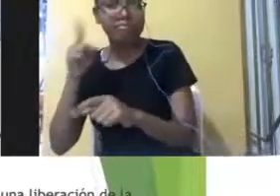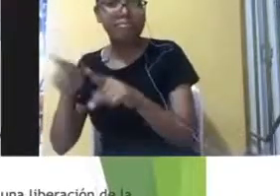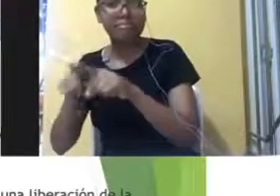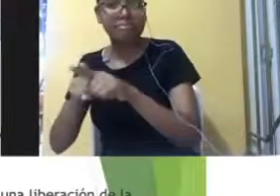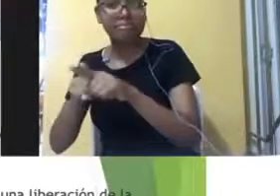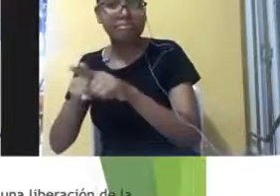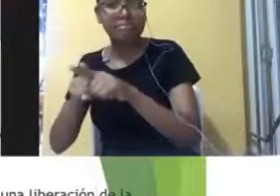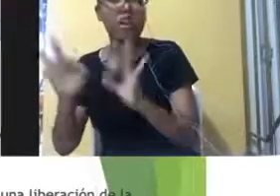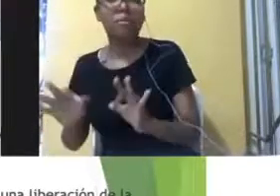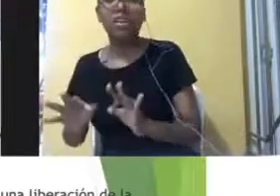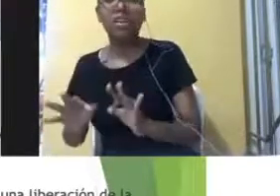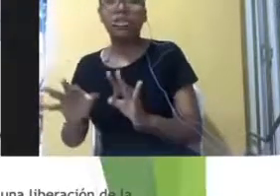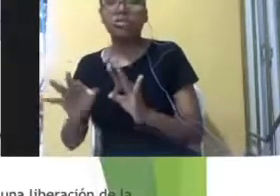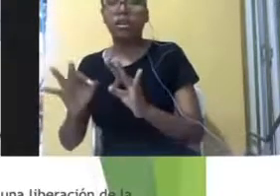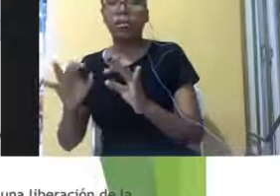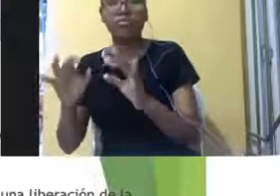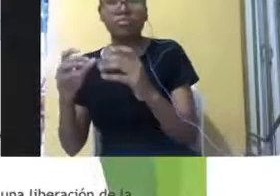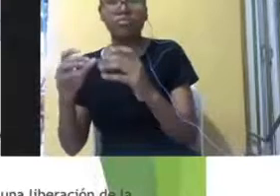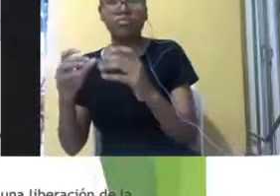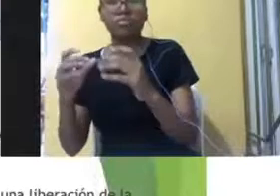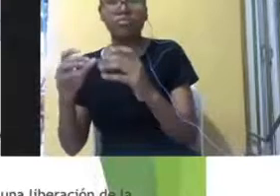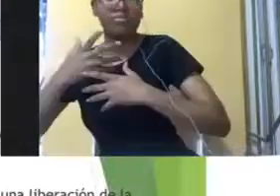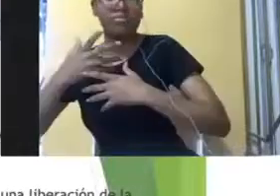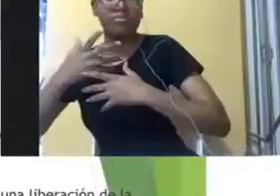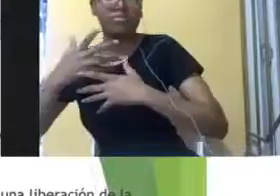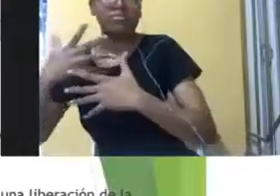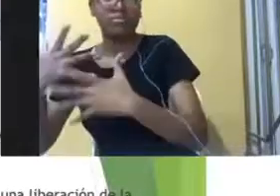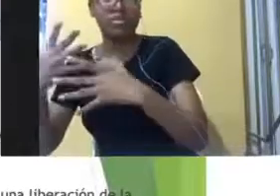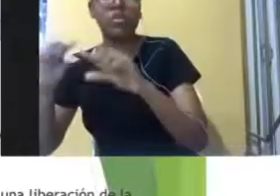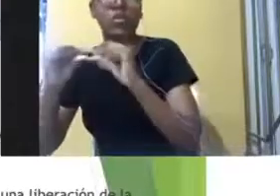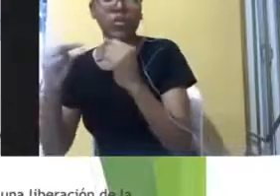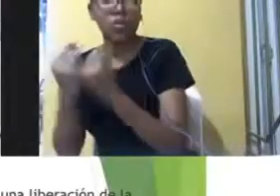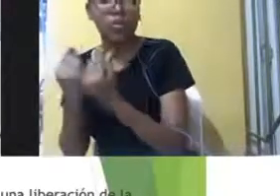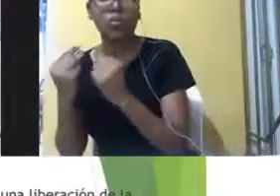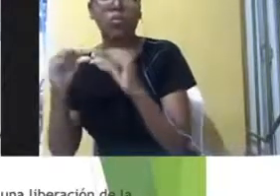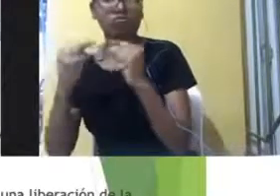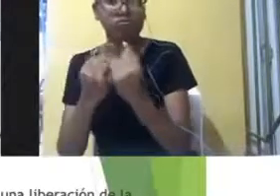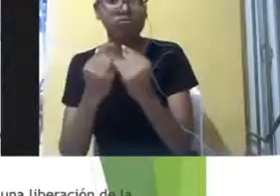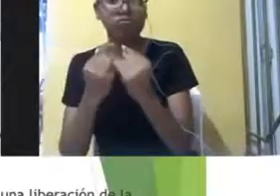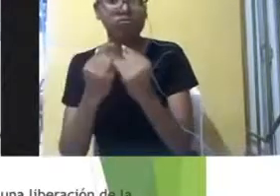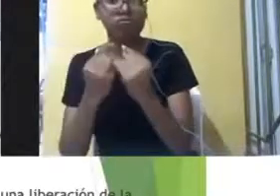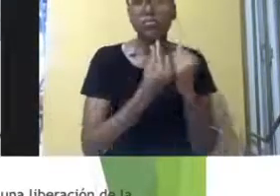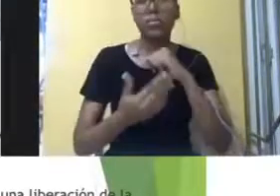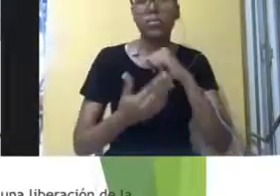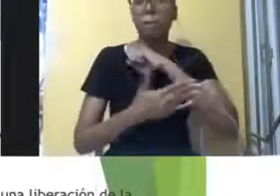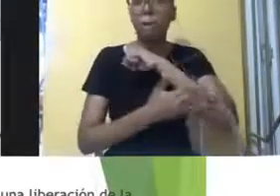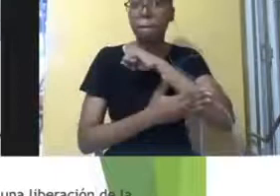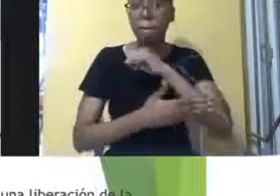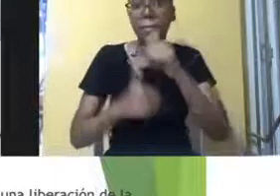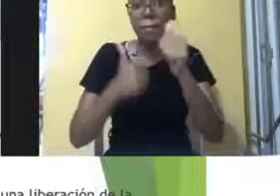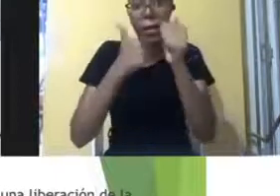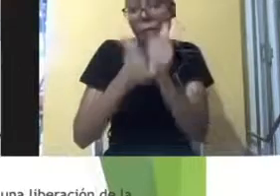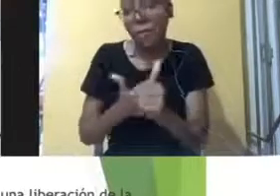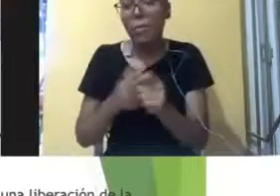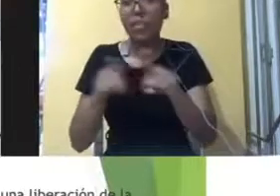lo que son ellos entre grupos de un mismo país, y también de un país a otro, que aunque pueda